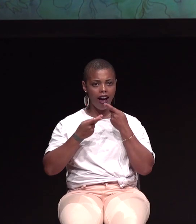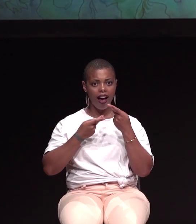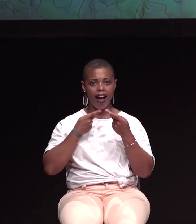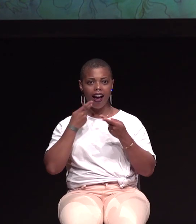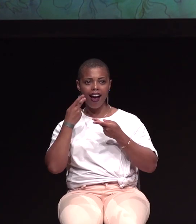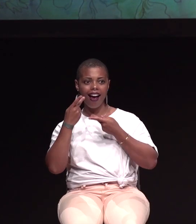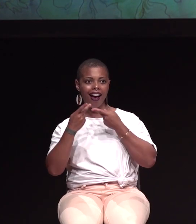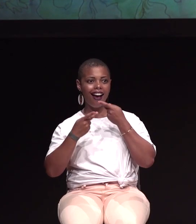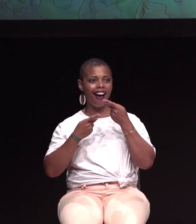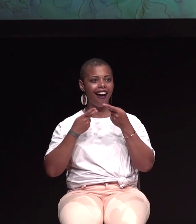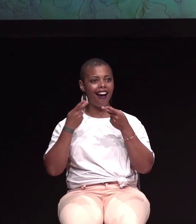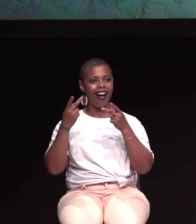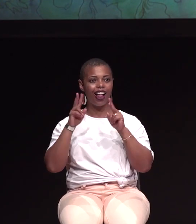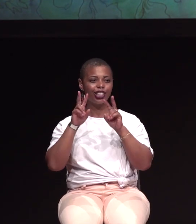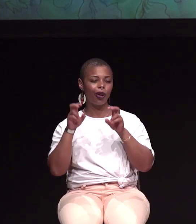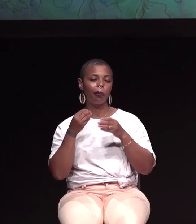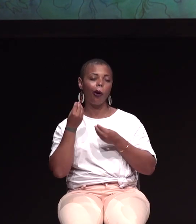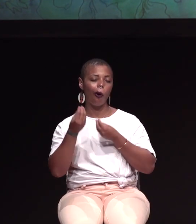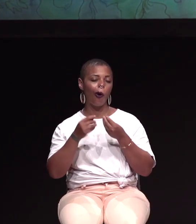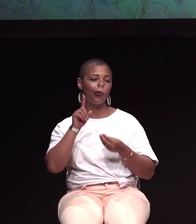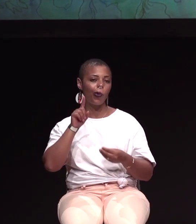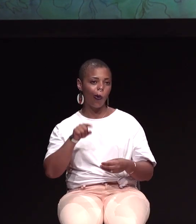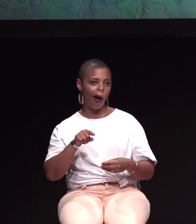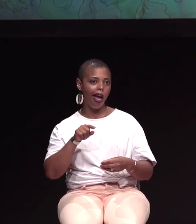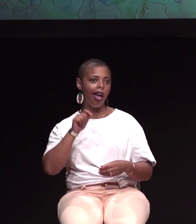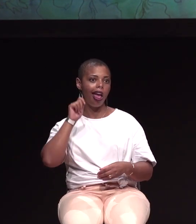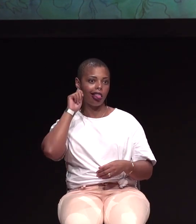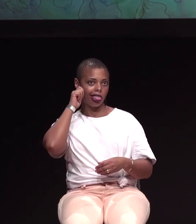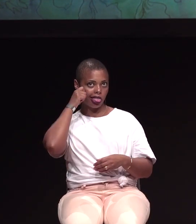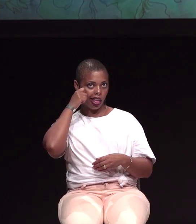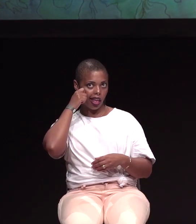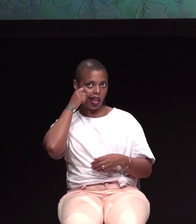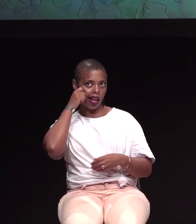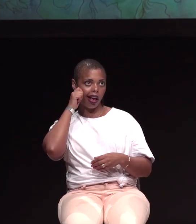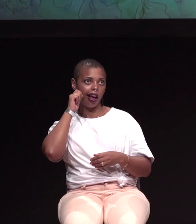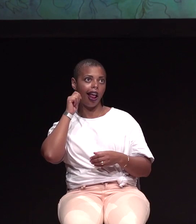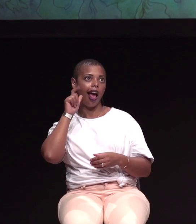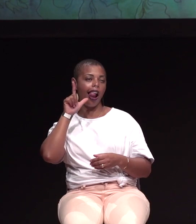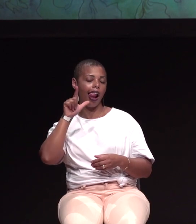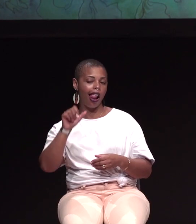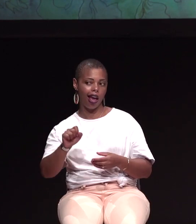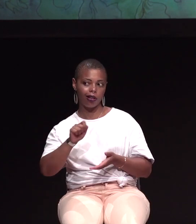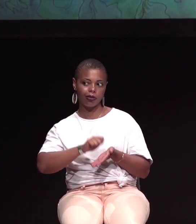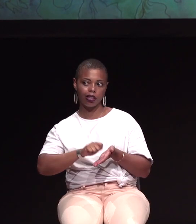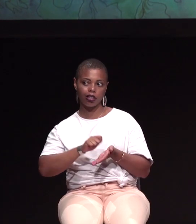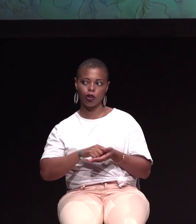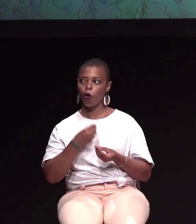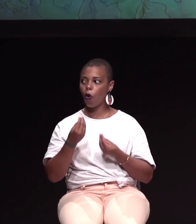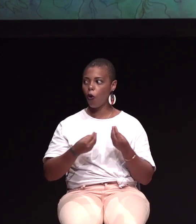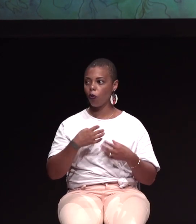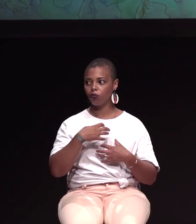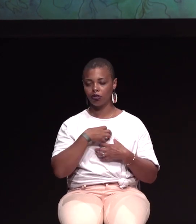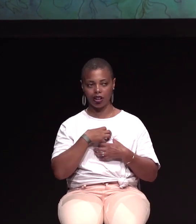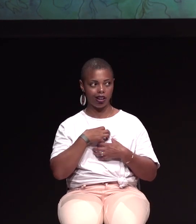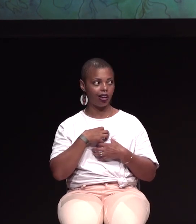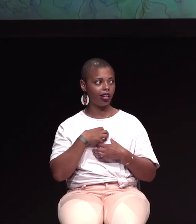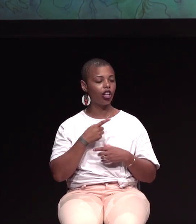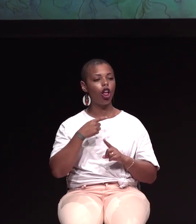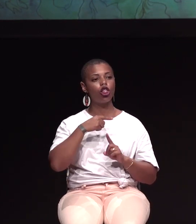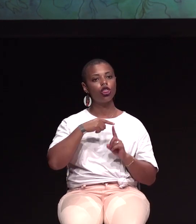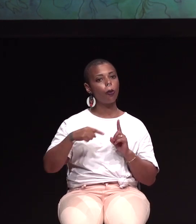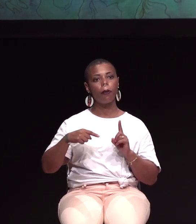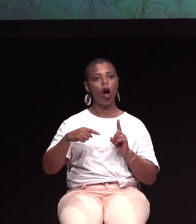obra do que é ser uma escritora lésbica negra. Ela não pode fazer, por exemplo,